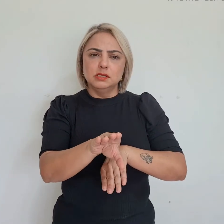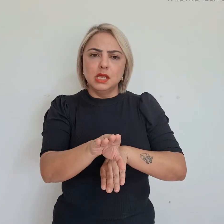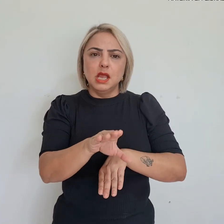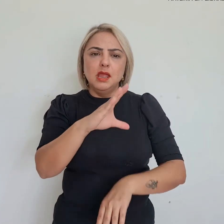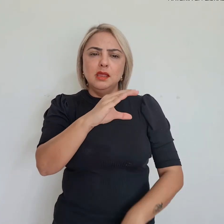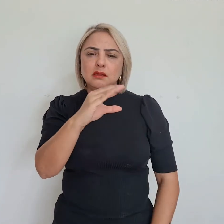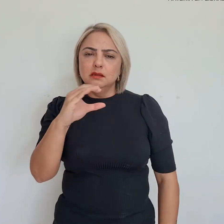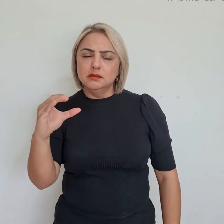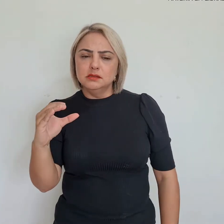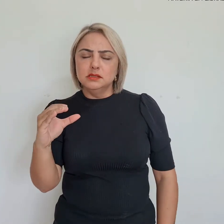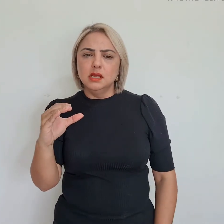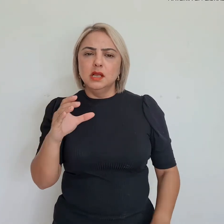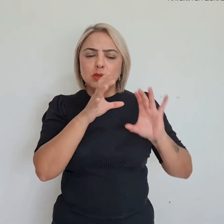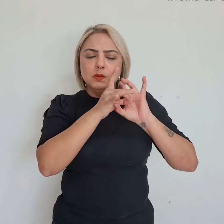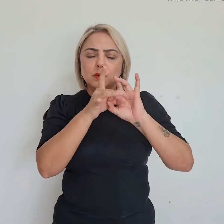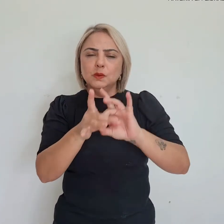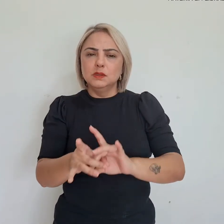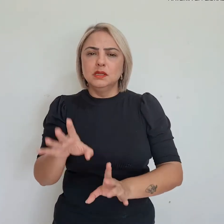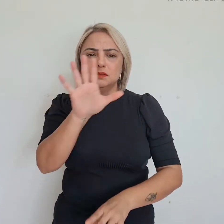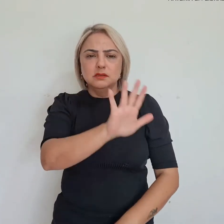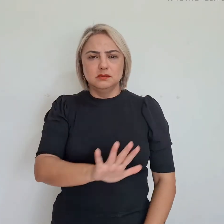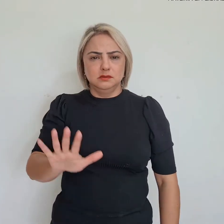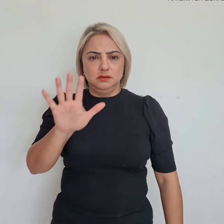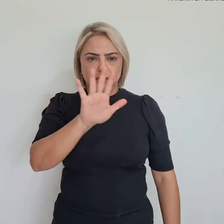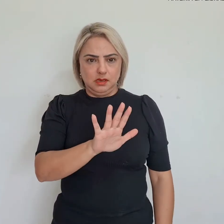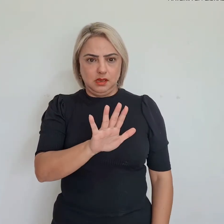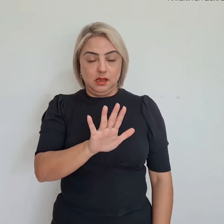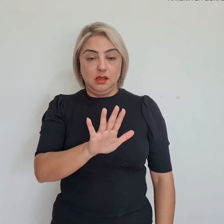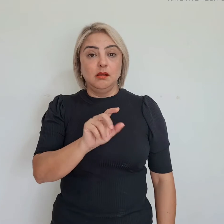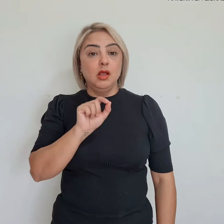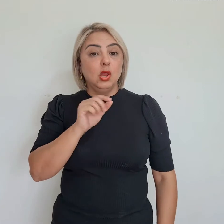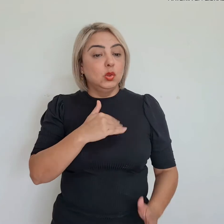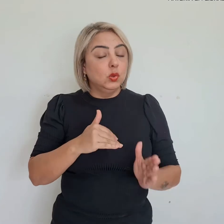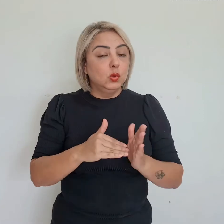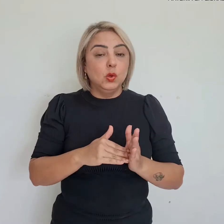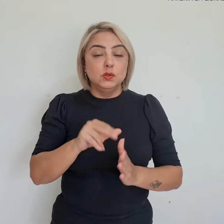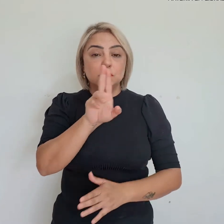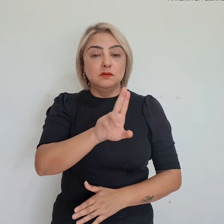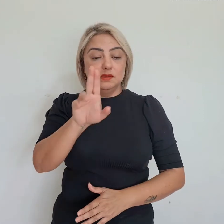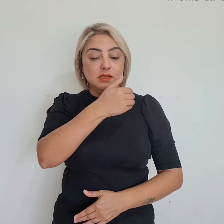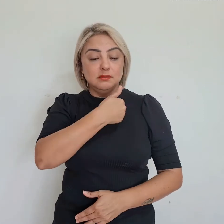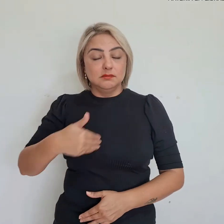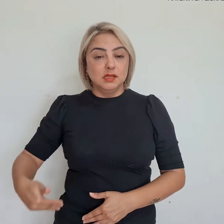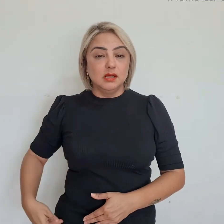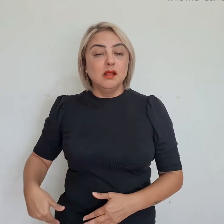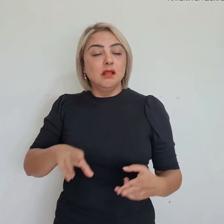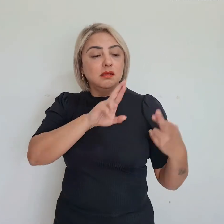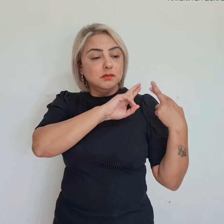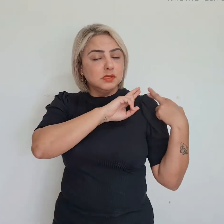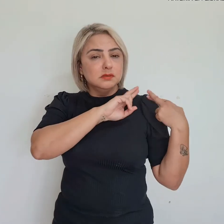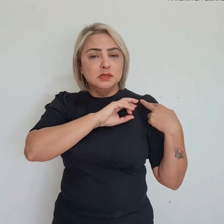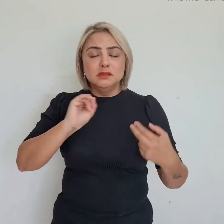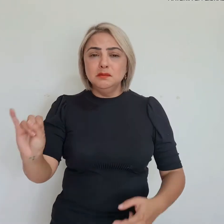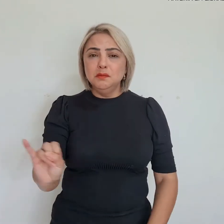e da ciência no contexto nacional. As universidades públicas têm papel